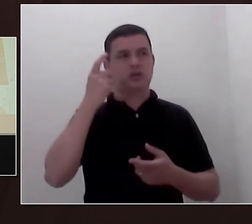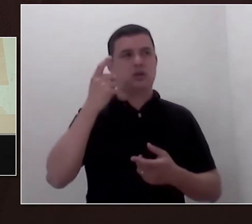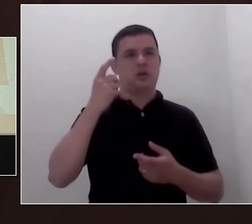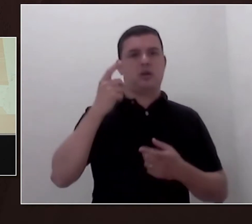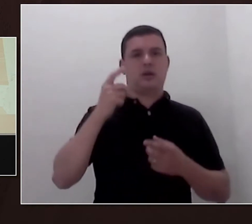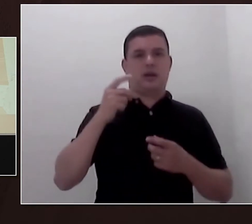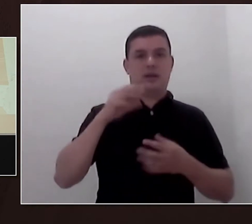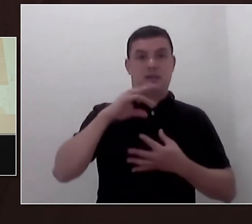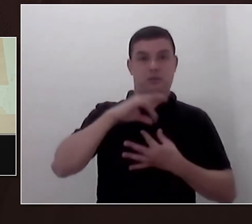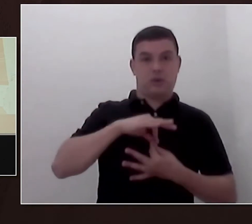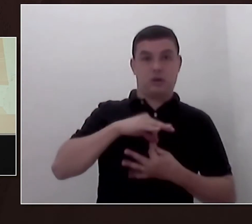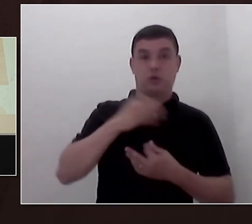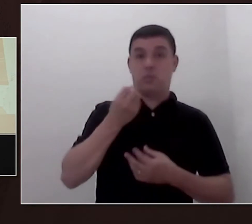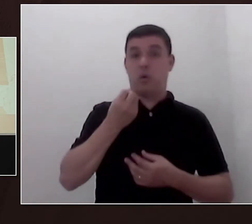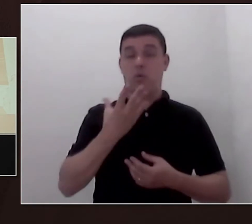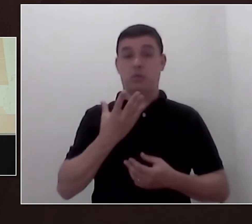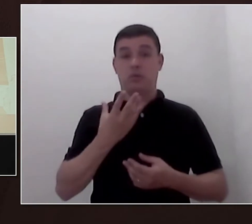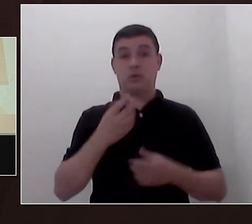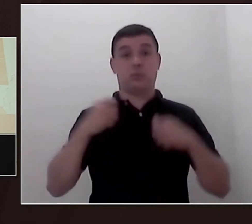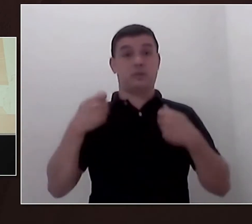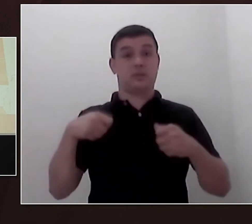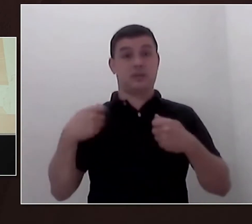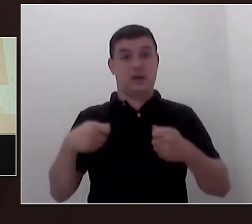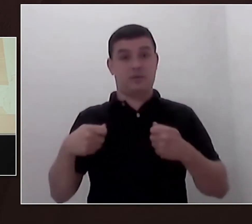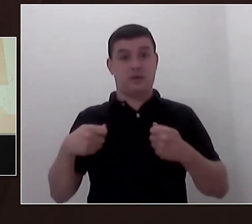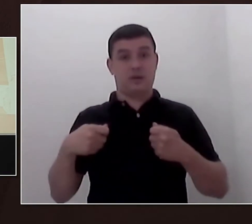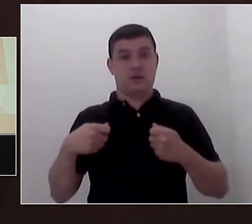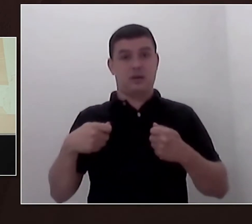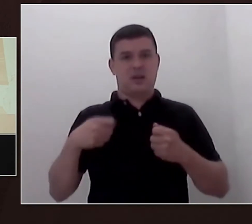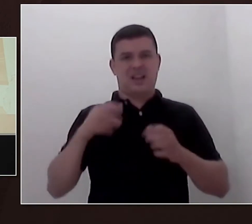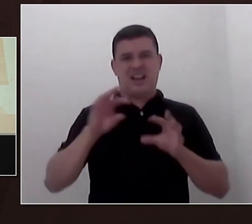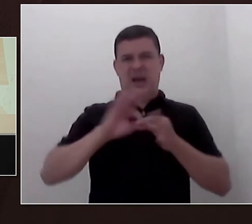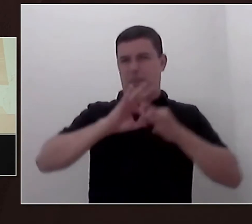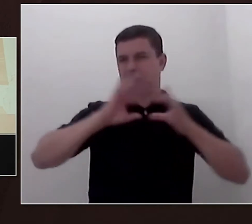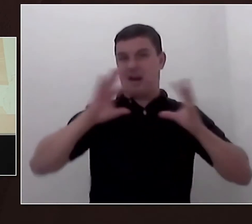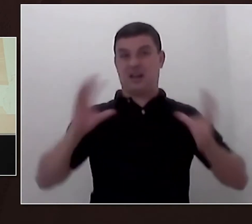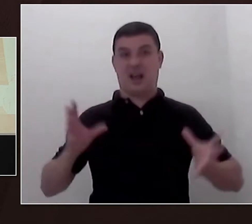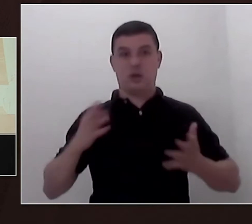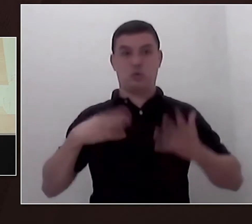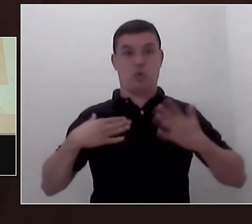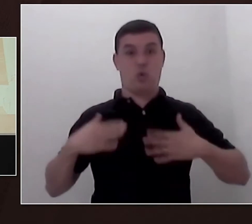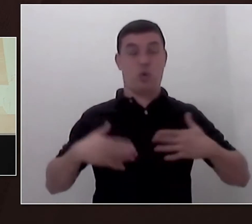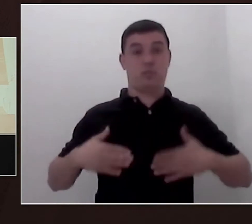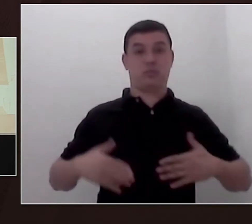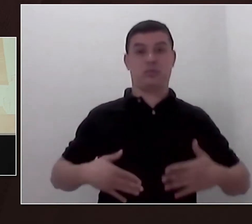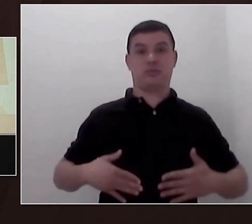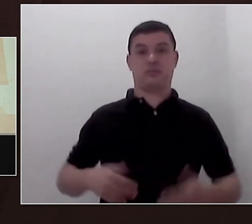do corpo. Assim se tornarem capazes de contemplarem